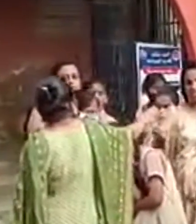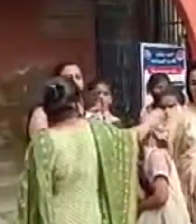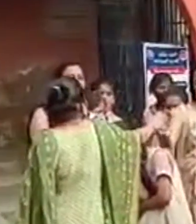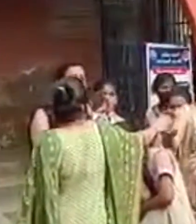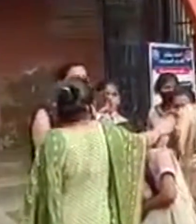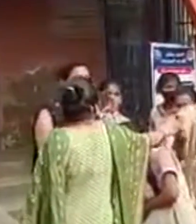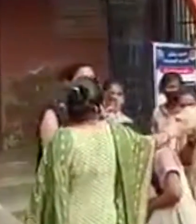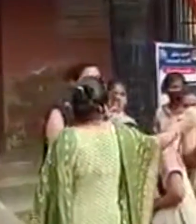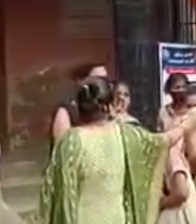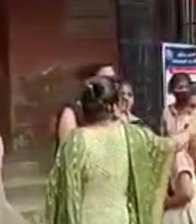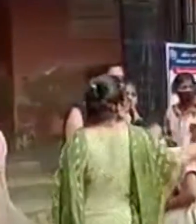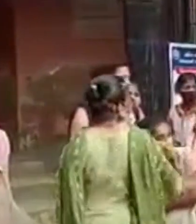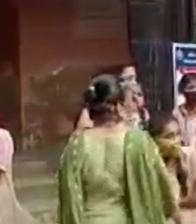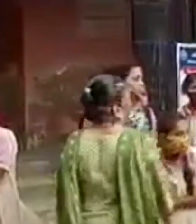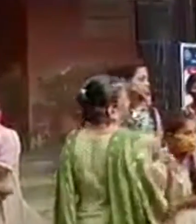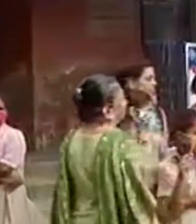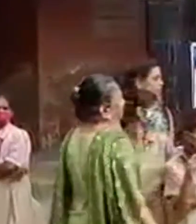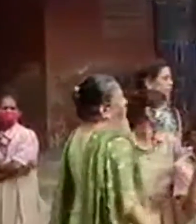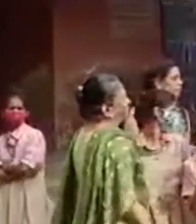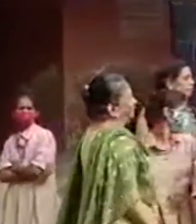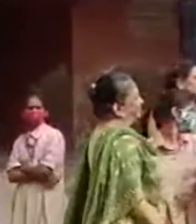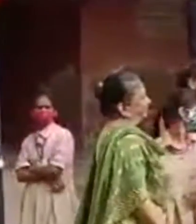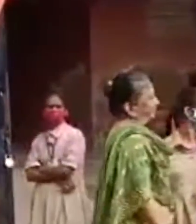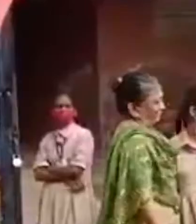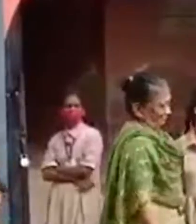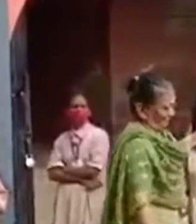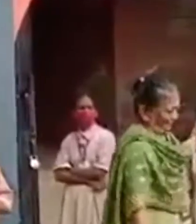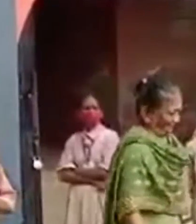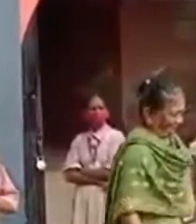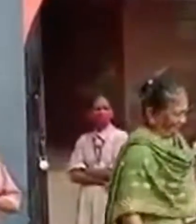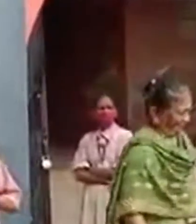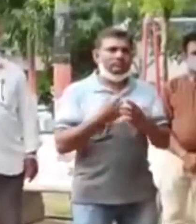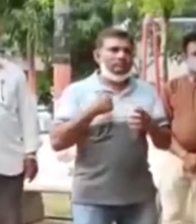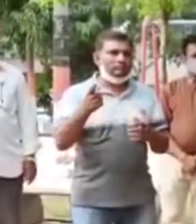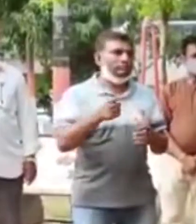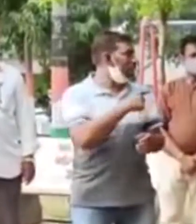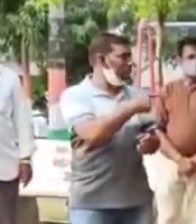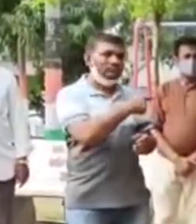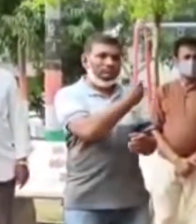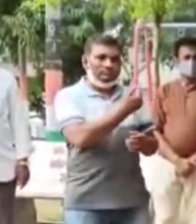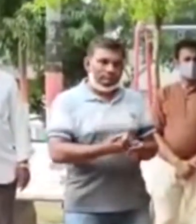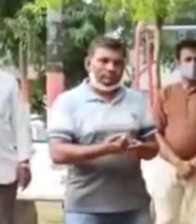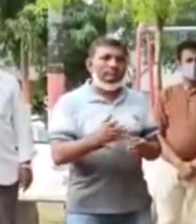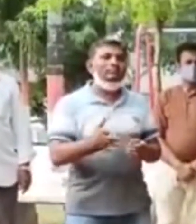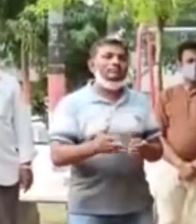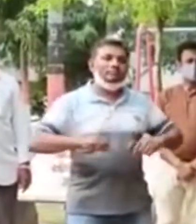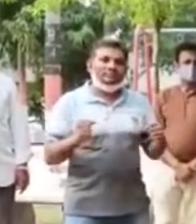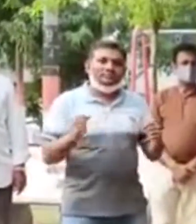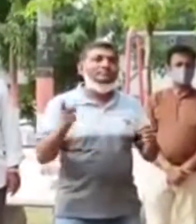23 સપ્ટેમ્બર 1951 ના રોજ વિશ્વ મુક ફેડરેશનની સ્થાપના થઈ હતી અને 2018થી દર વર્ષે 23 સપ્ટેમ્બર દિવસ આંતરરાષ્ટ્રીય